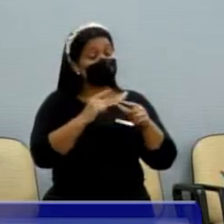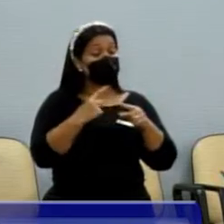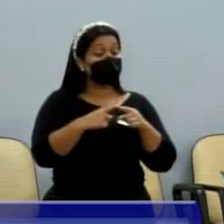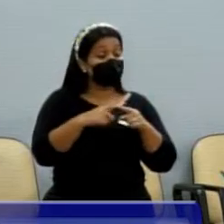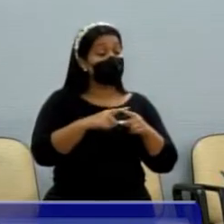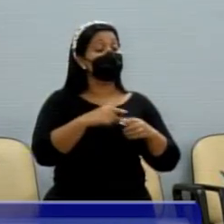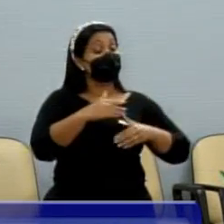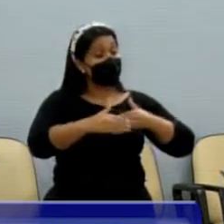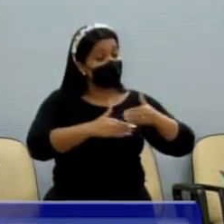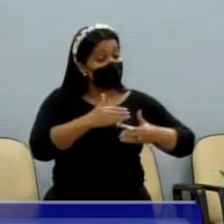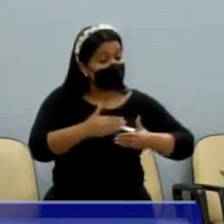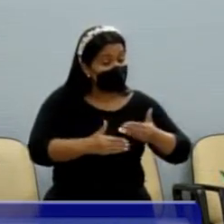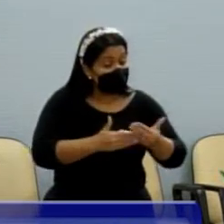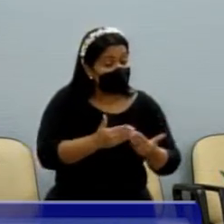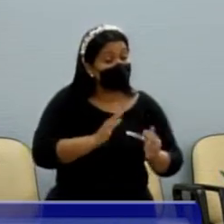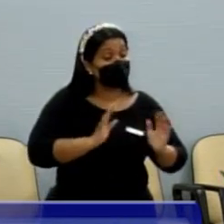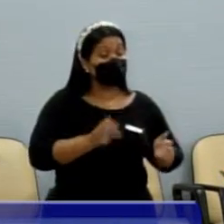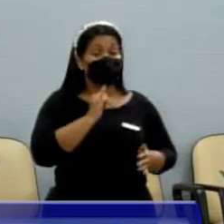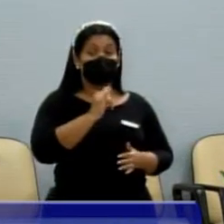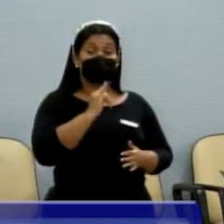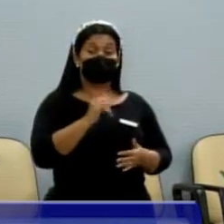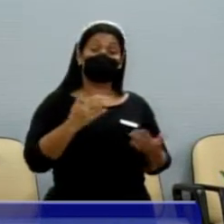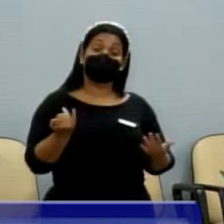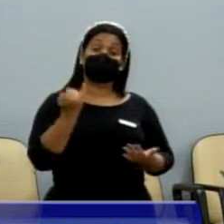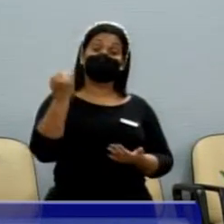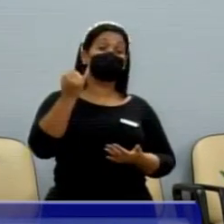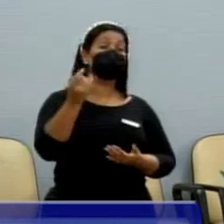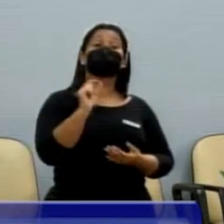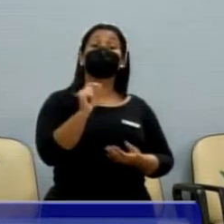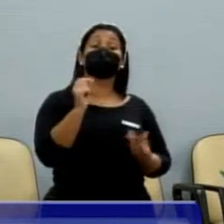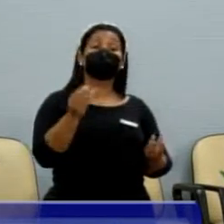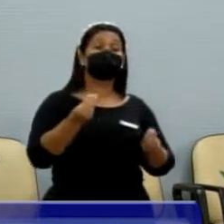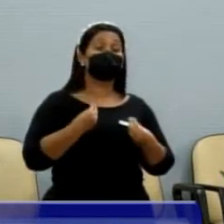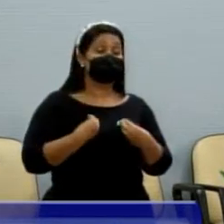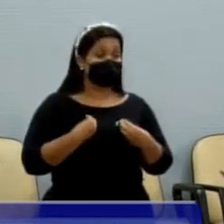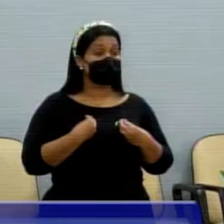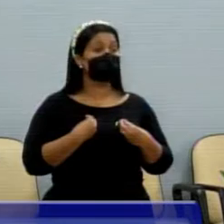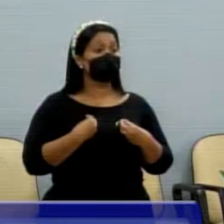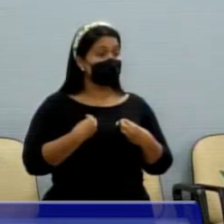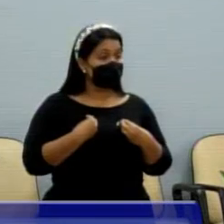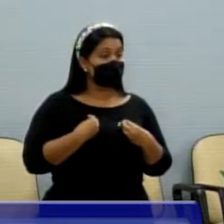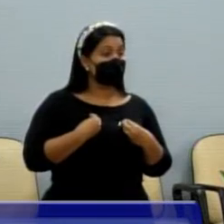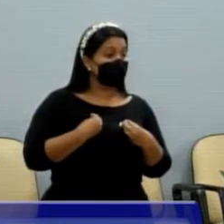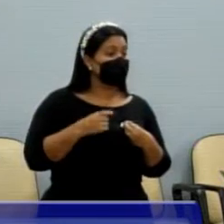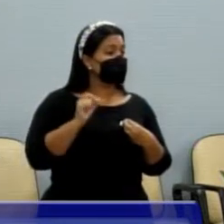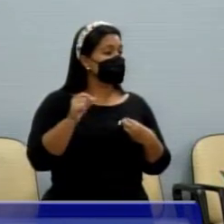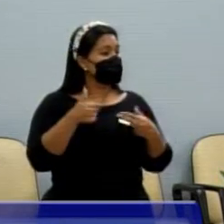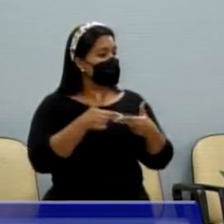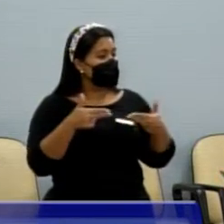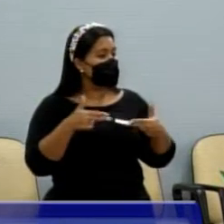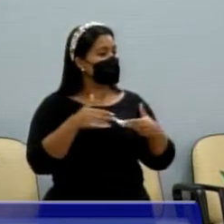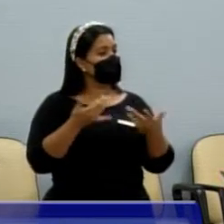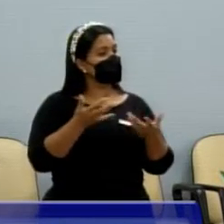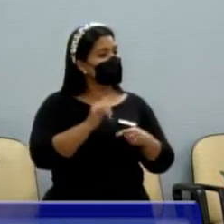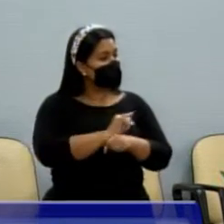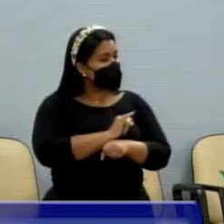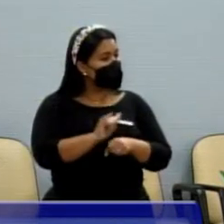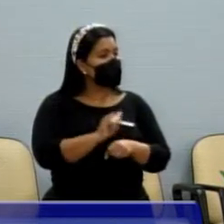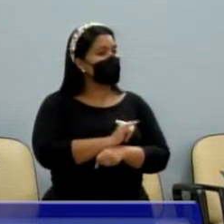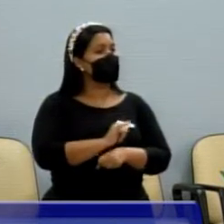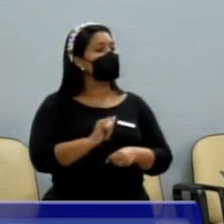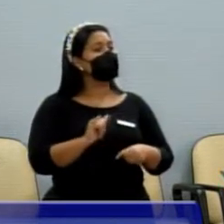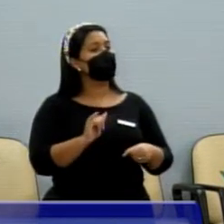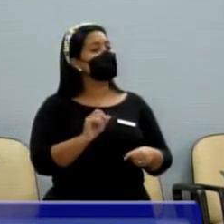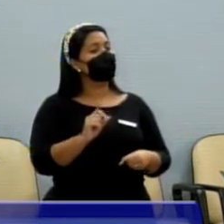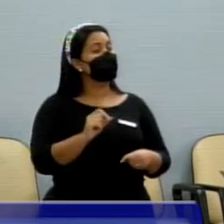avance um pouquinho mais como foi dito aí é importante que Tragam de preferência alguma alguma solução para